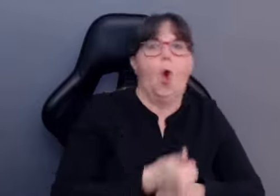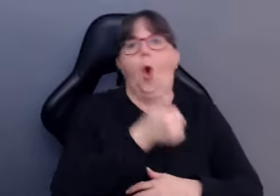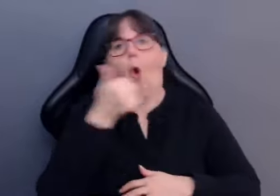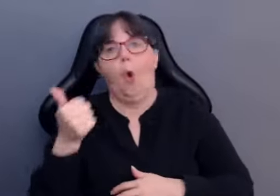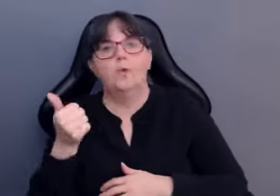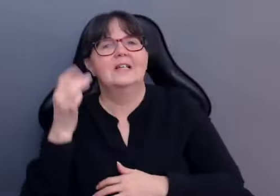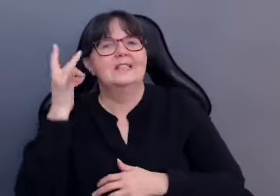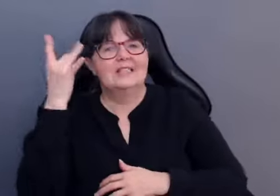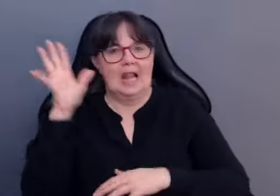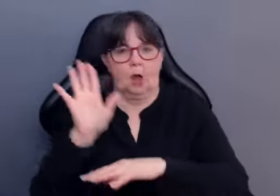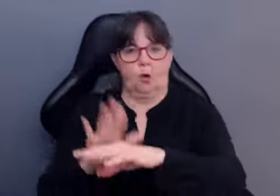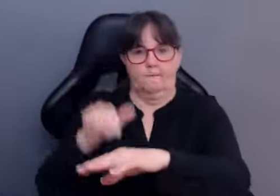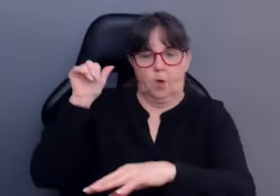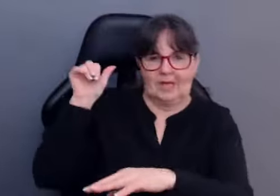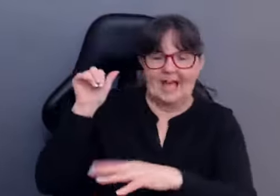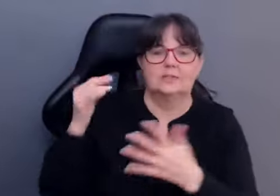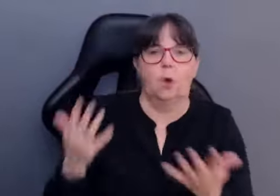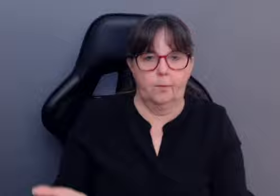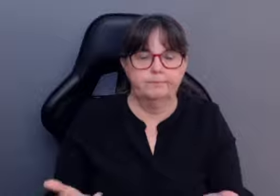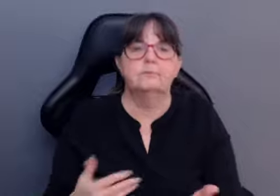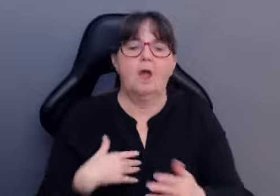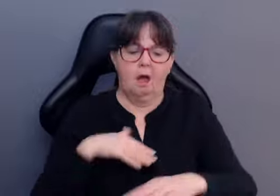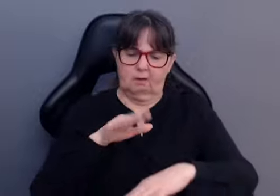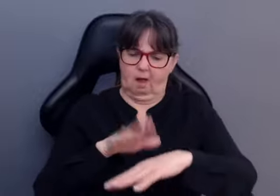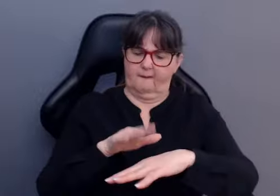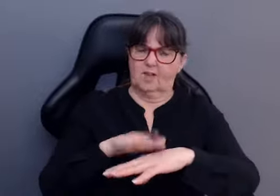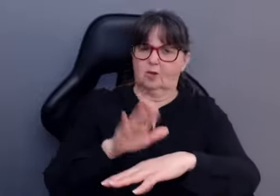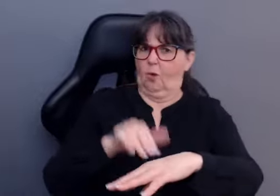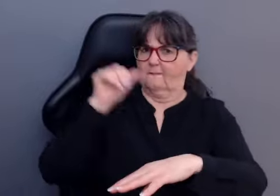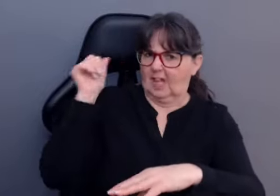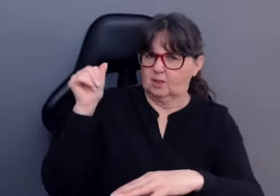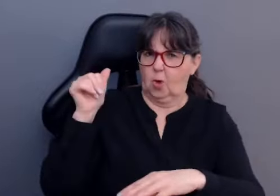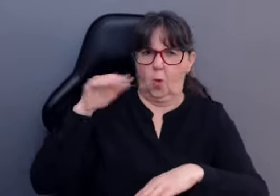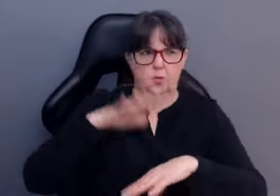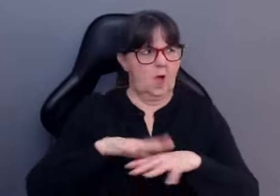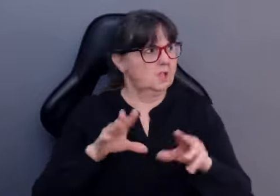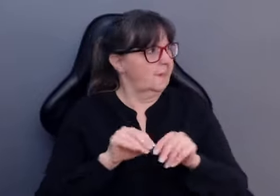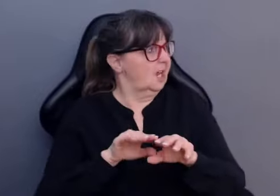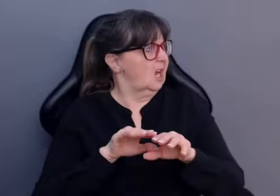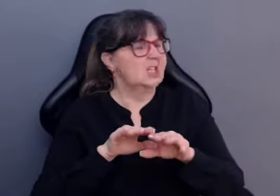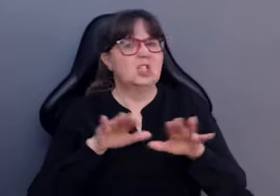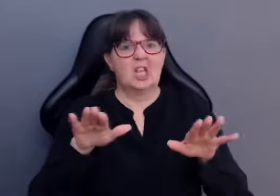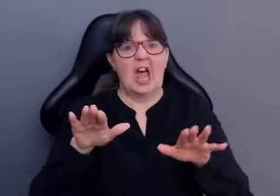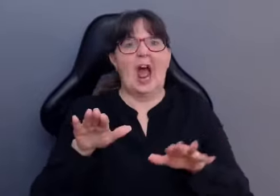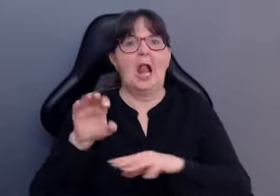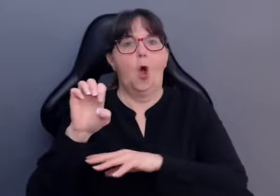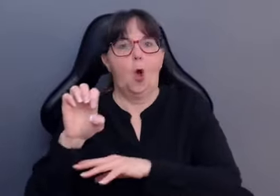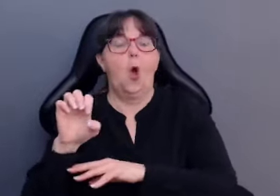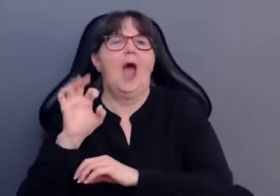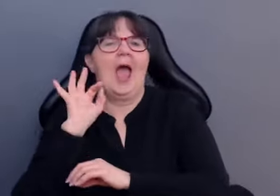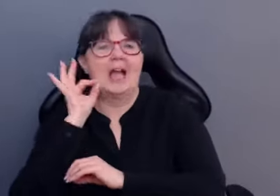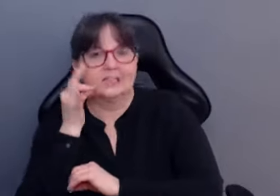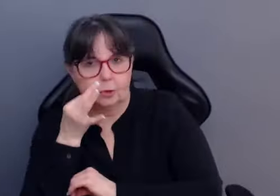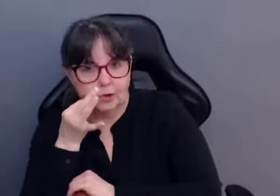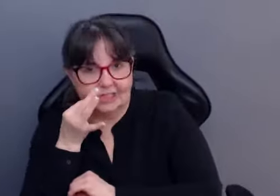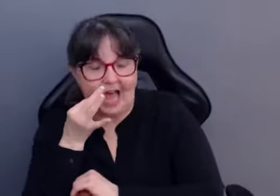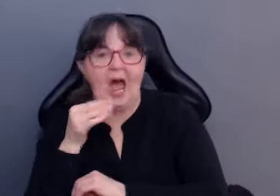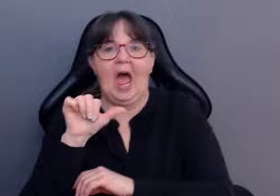convocation. L'avis de convocation d'une assemblée générale extraordinaire devra respecter